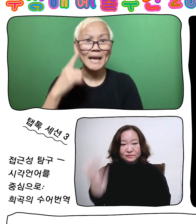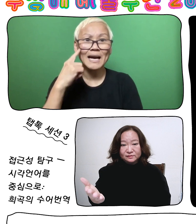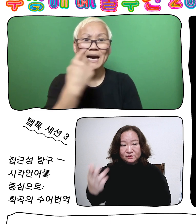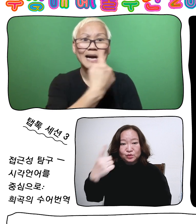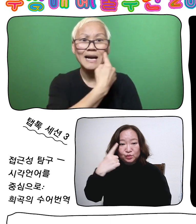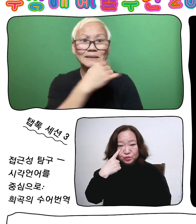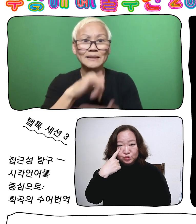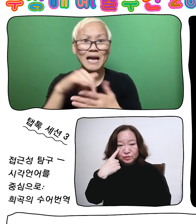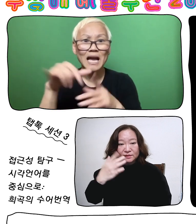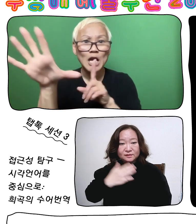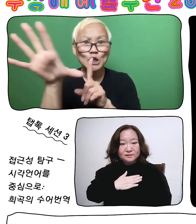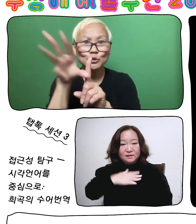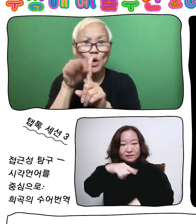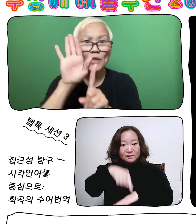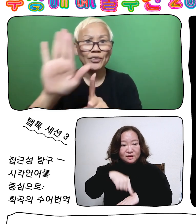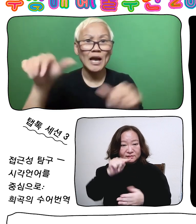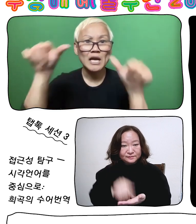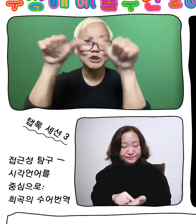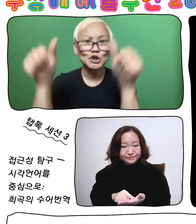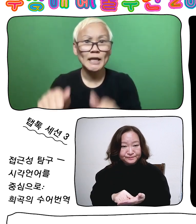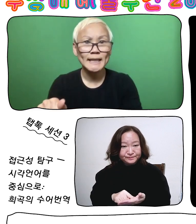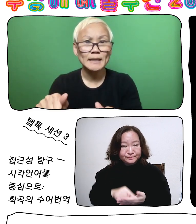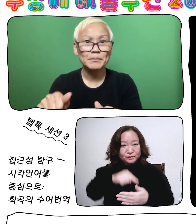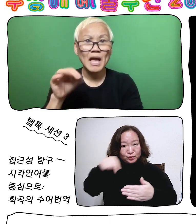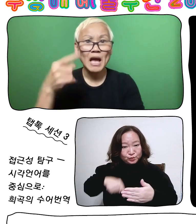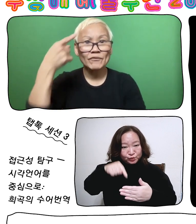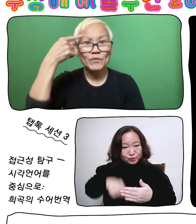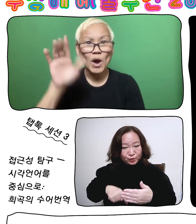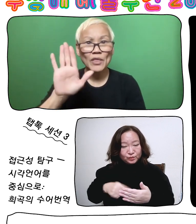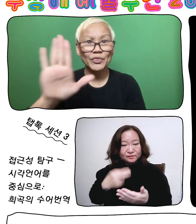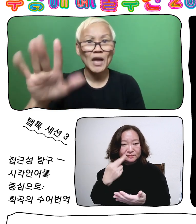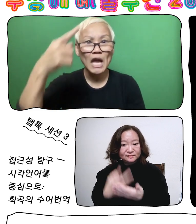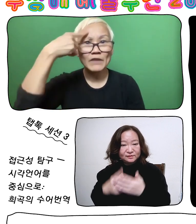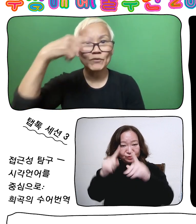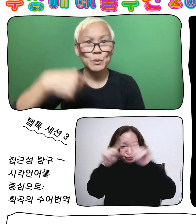내 눈은 당신의 모습, 그리고 당신의 눈은